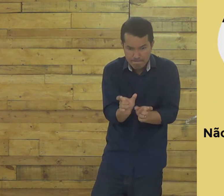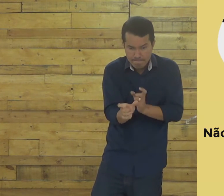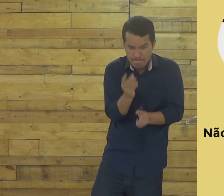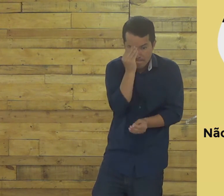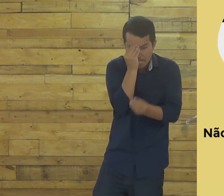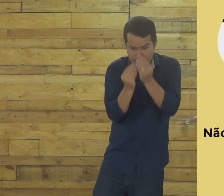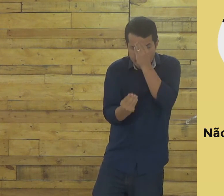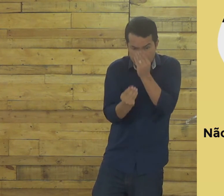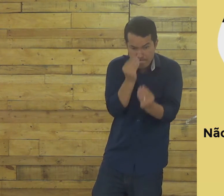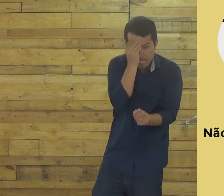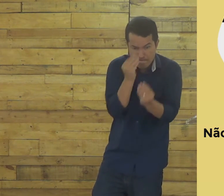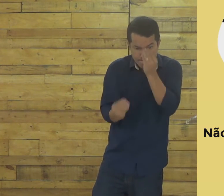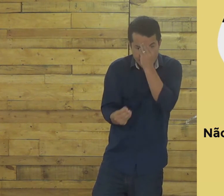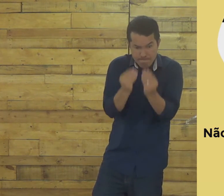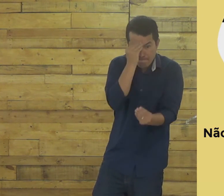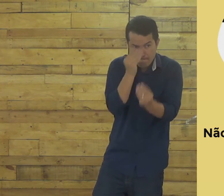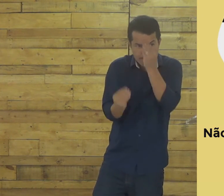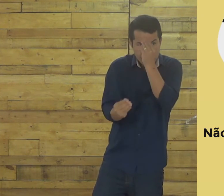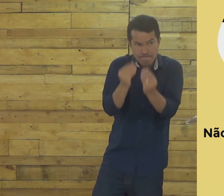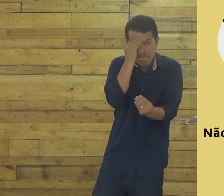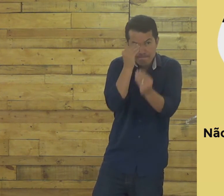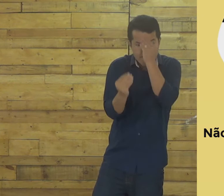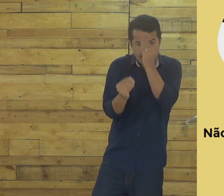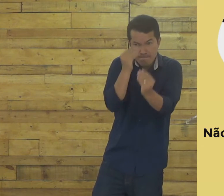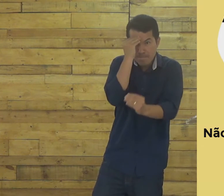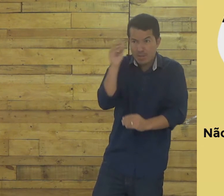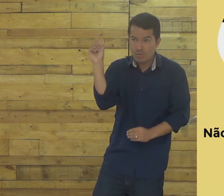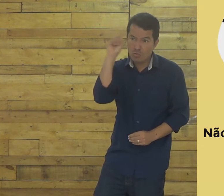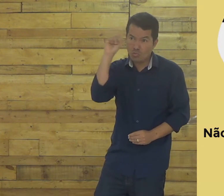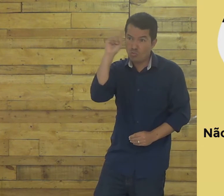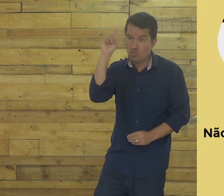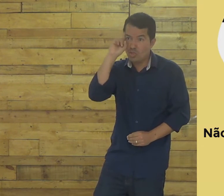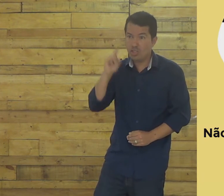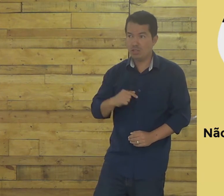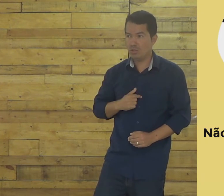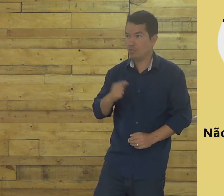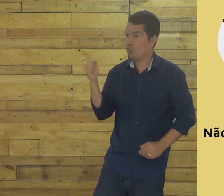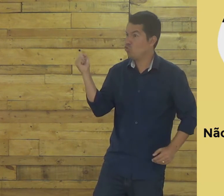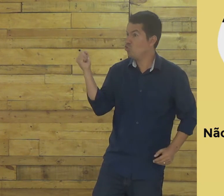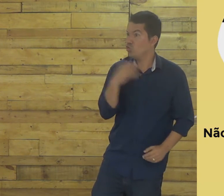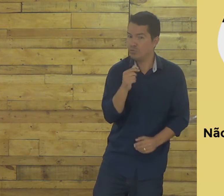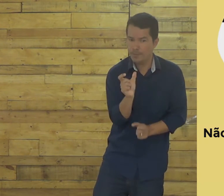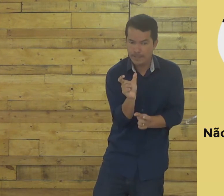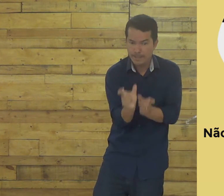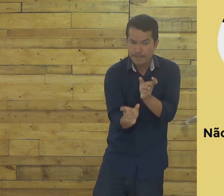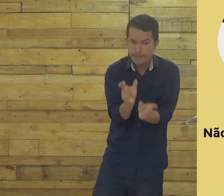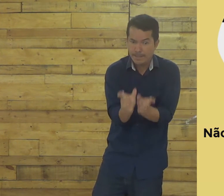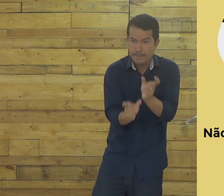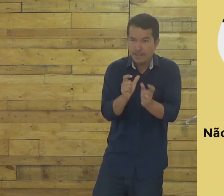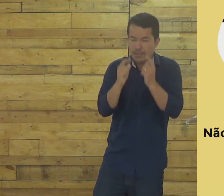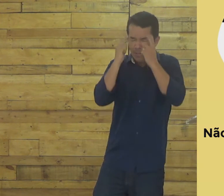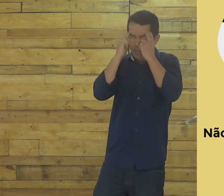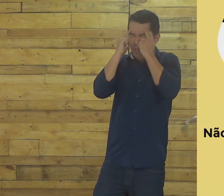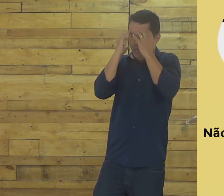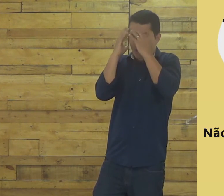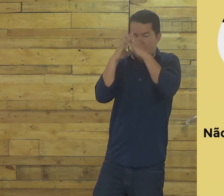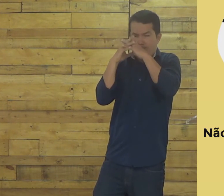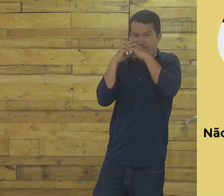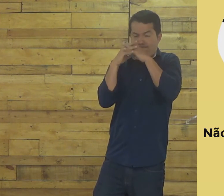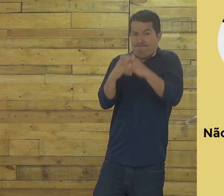pelo menos uma palavra eu tento memorizar, tento aprender. Todos os dias.